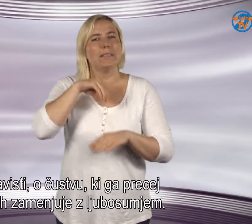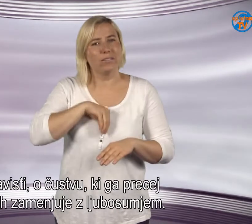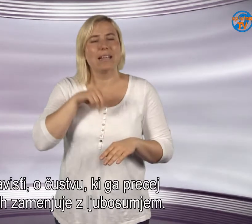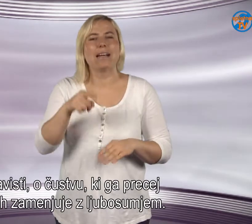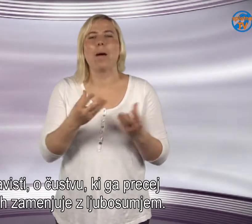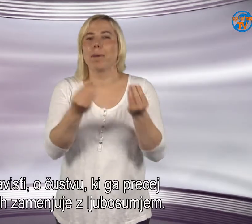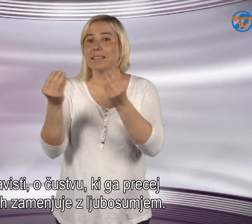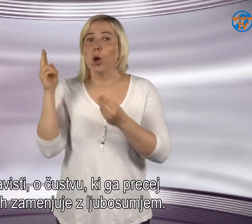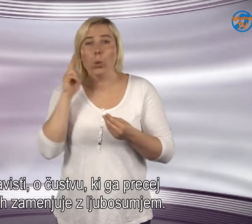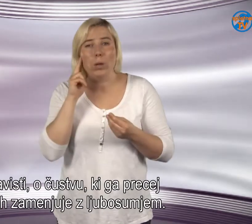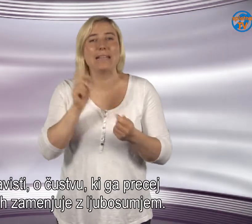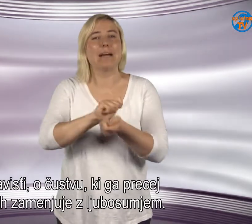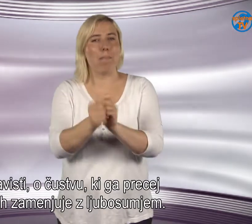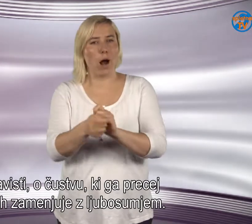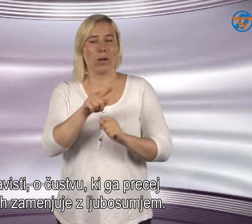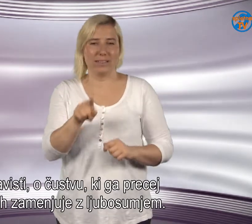ljubosumjem.